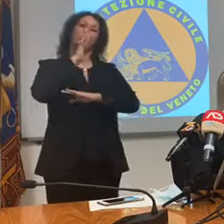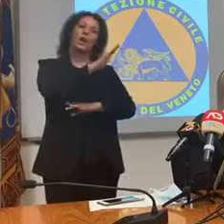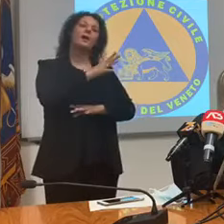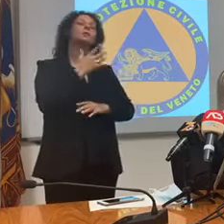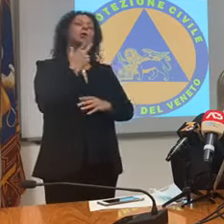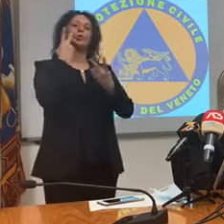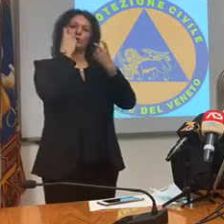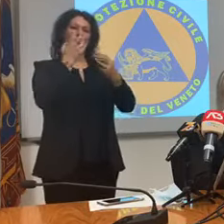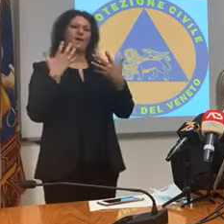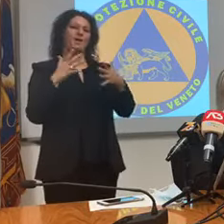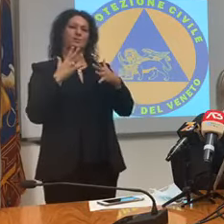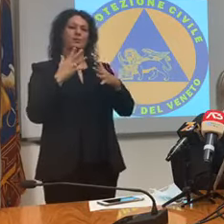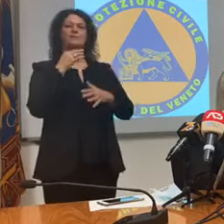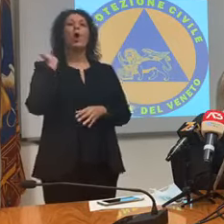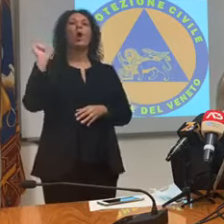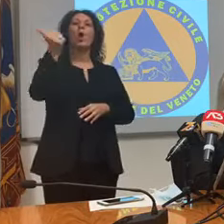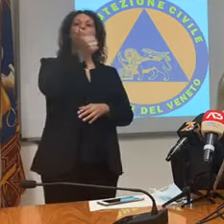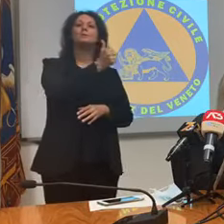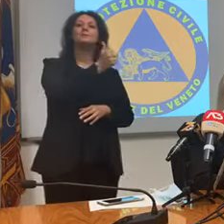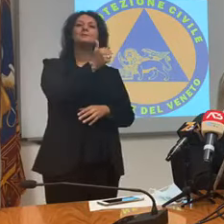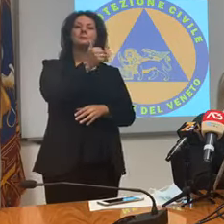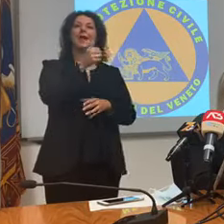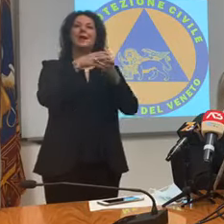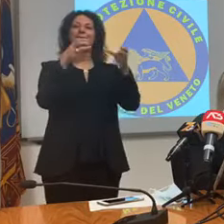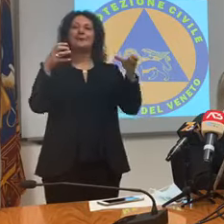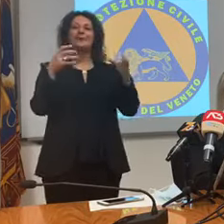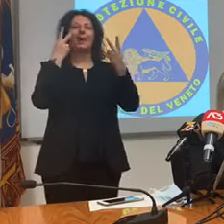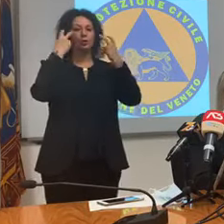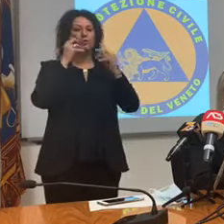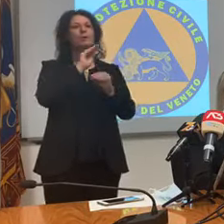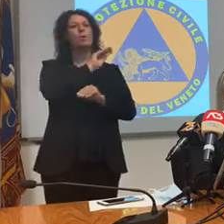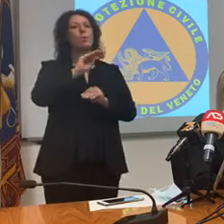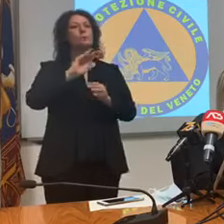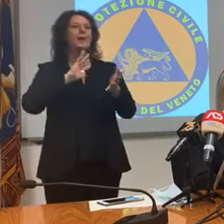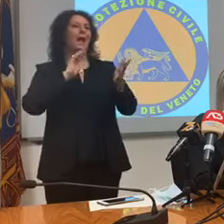nel proprio del territorio delle sistemazioni e poi le ha comunicate alle famiglie.